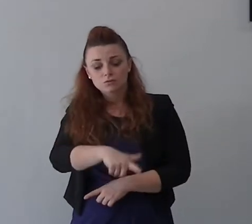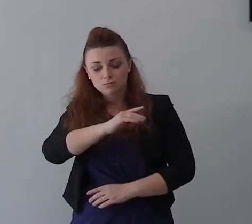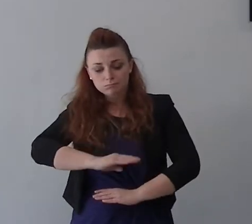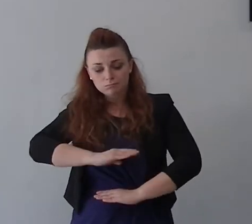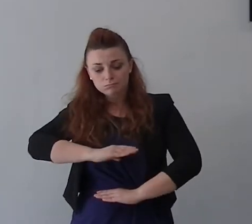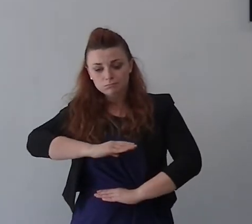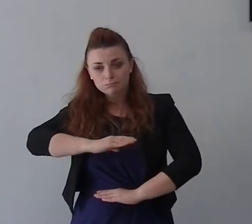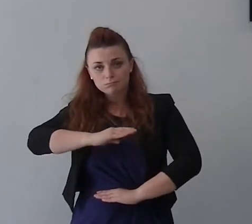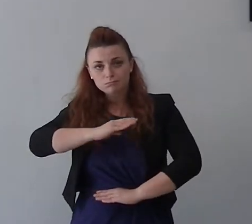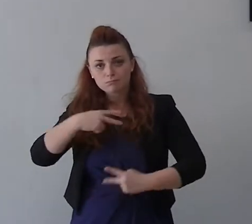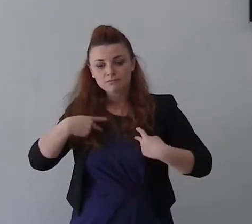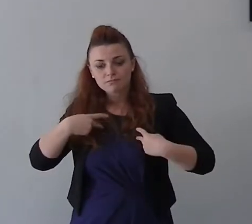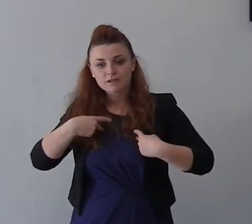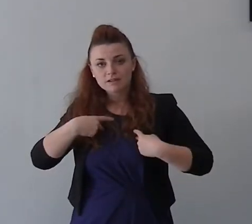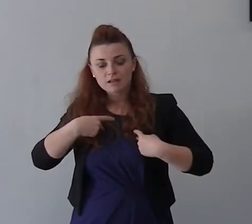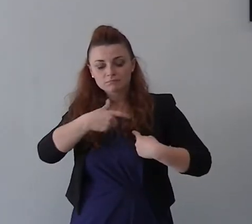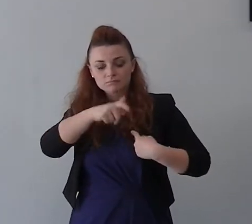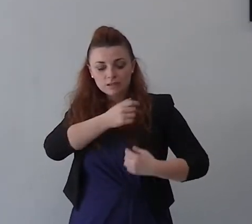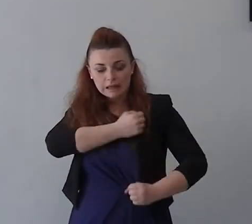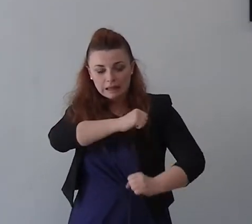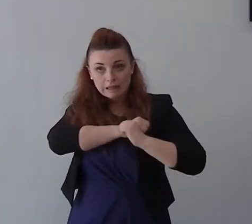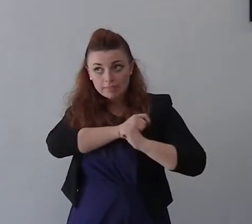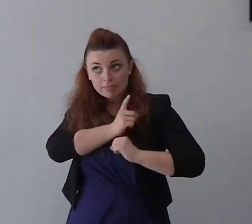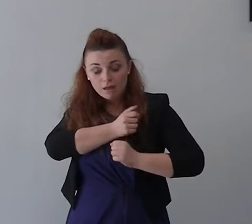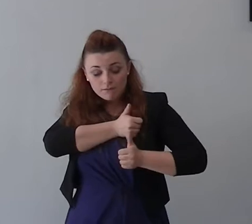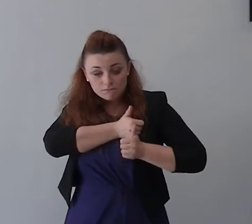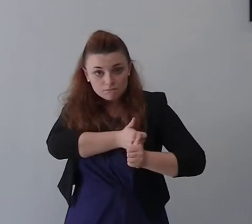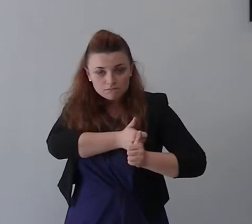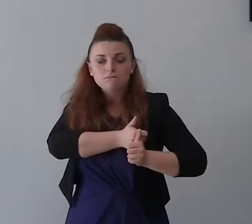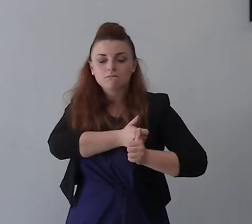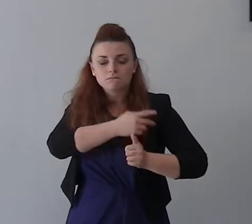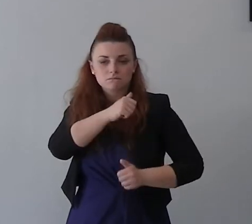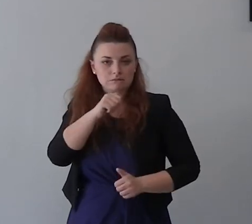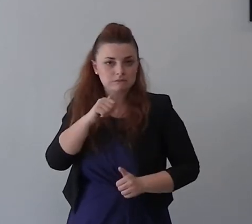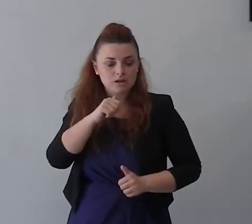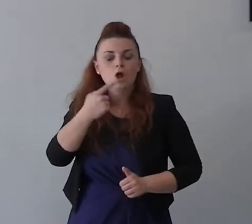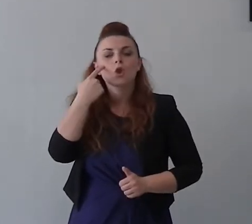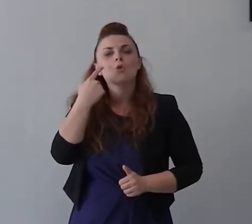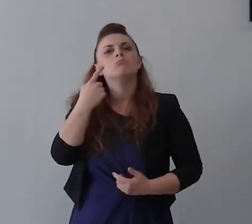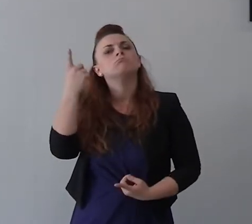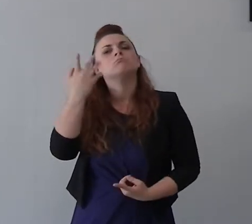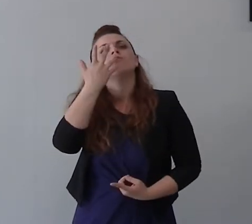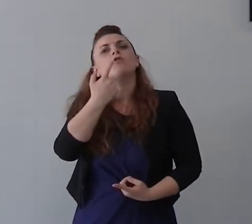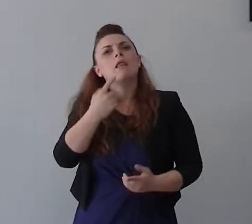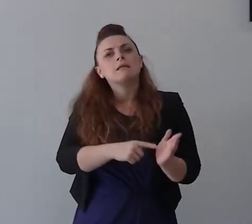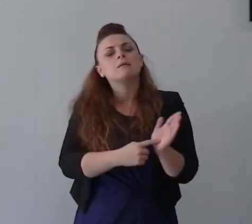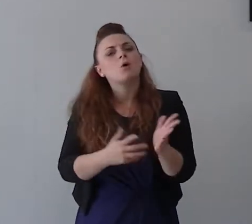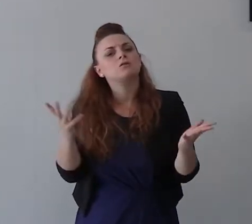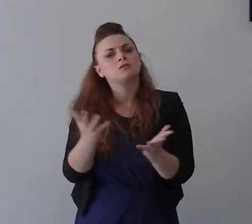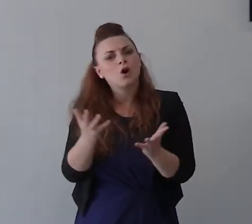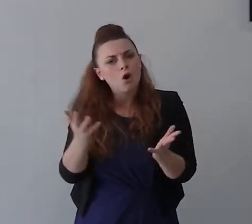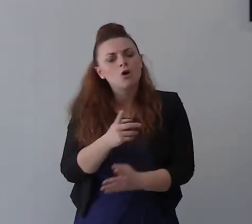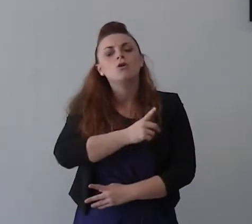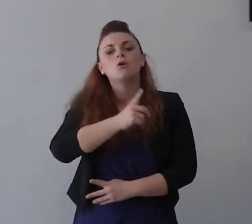lì per ricordarci che Gesù è un re, ma che è venuto come l'ultimo dei popoli del mondo, e che lo Spirito di